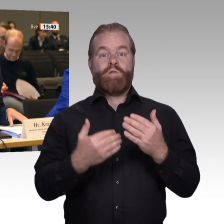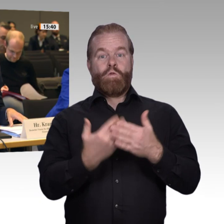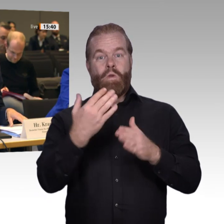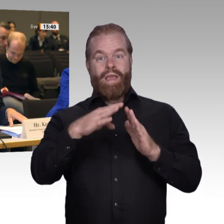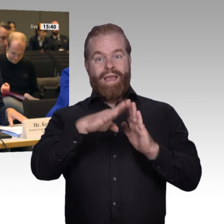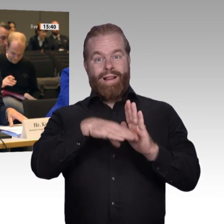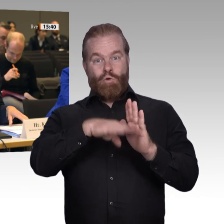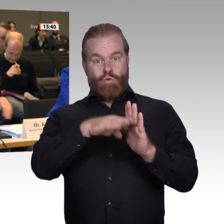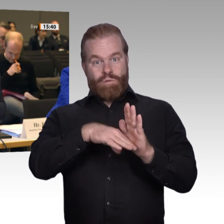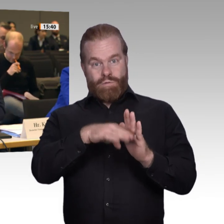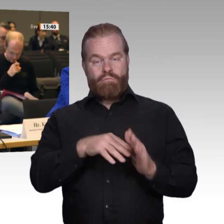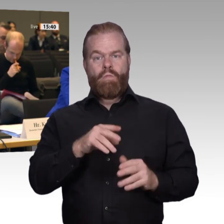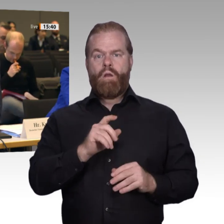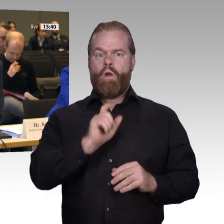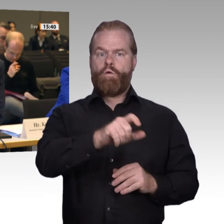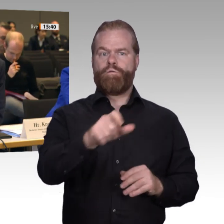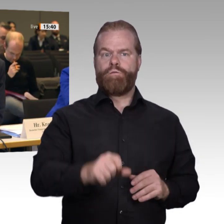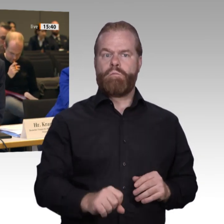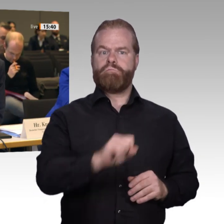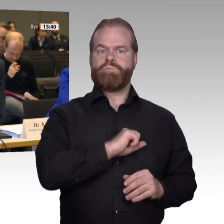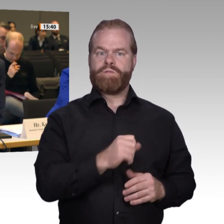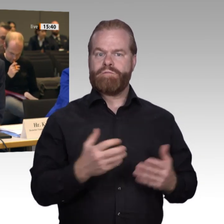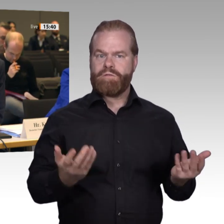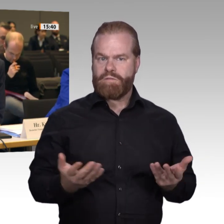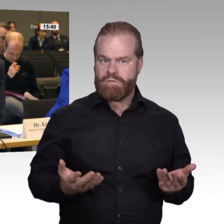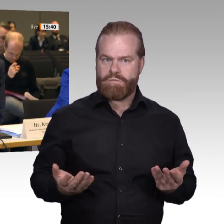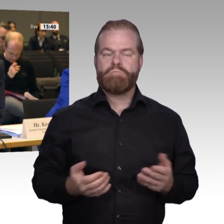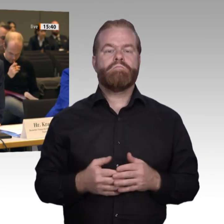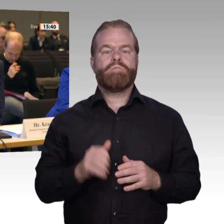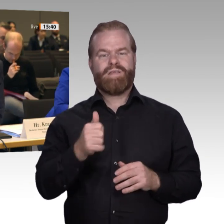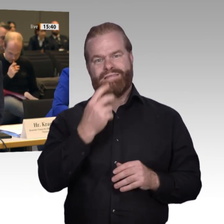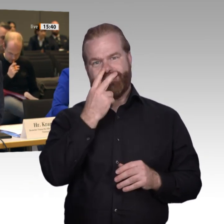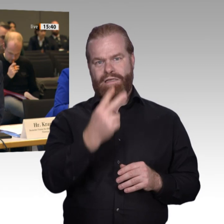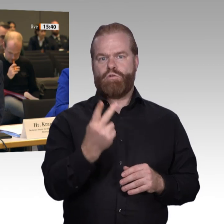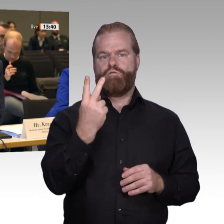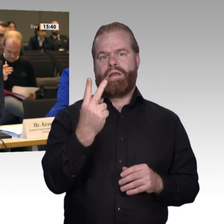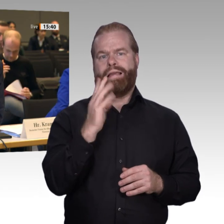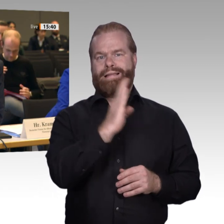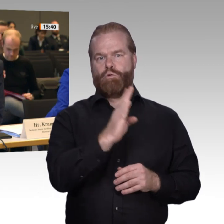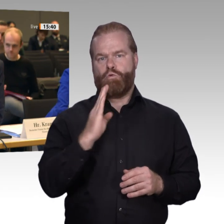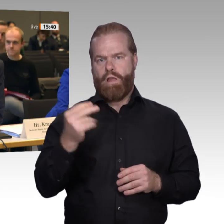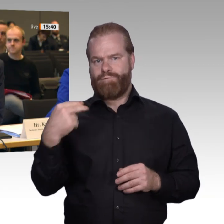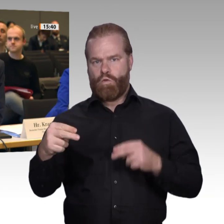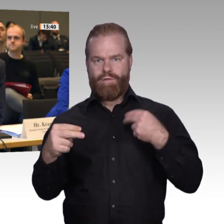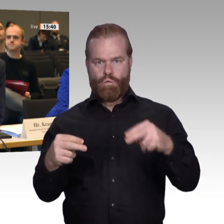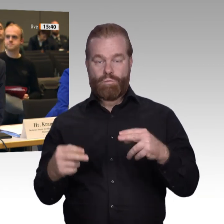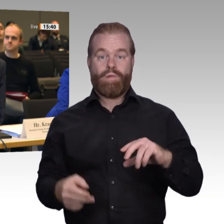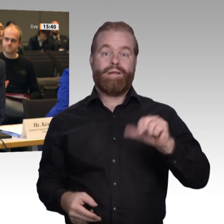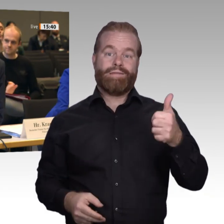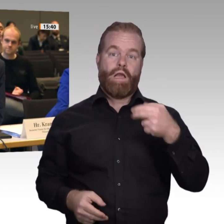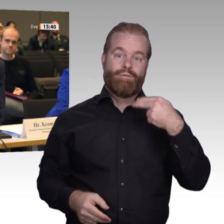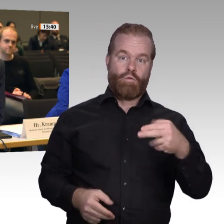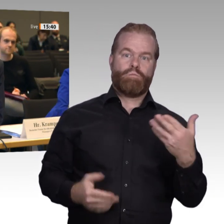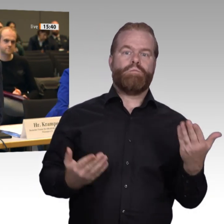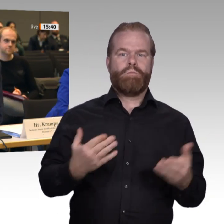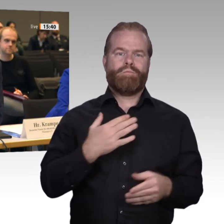Teil rekurriert auf mein zentrales Argument. Ich gehe davon aus, dass so eine Neuregelung der großen